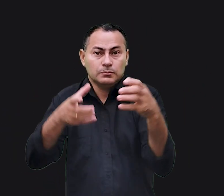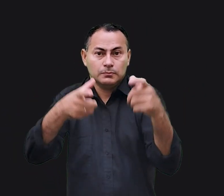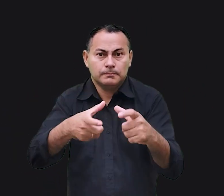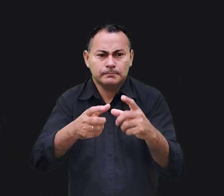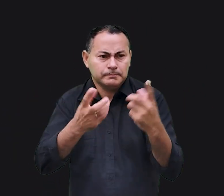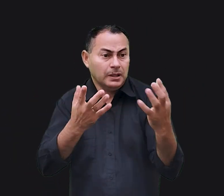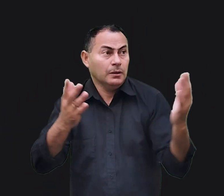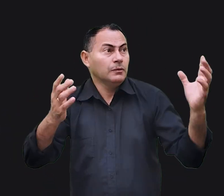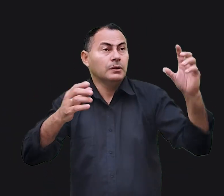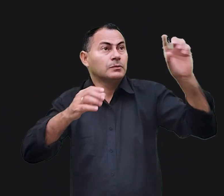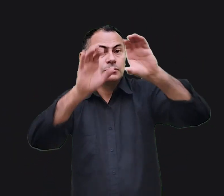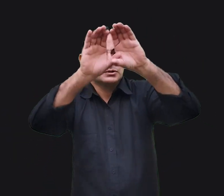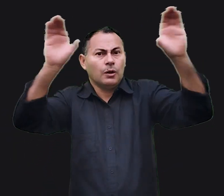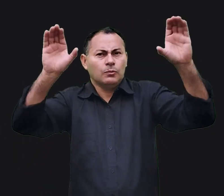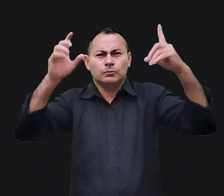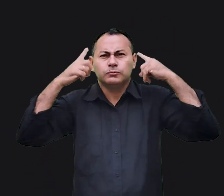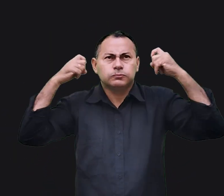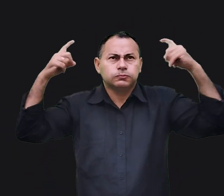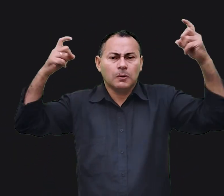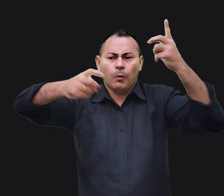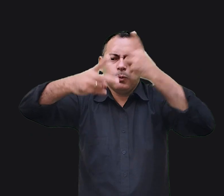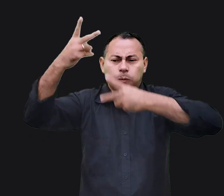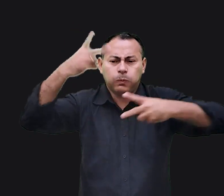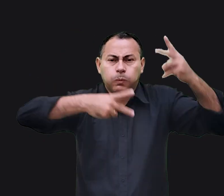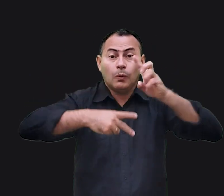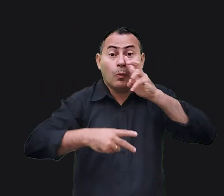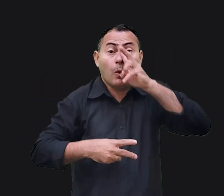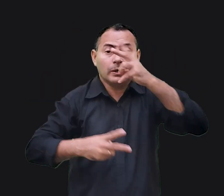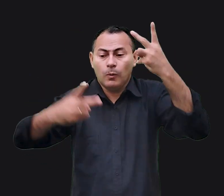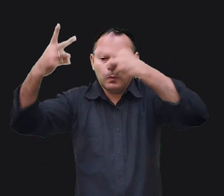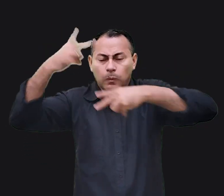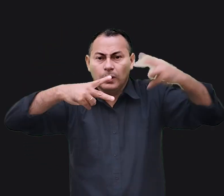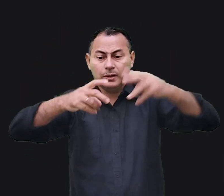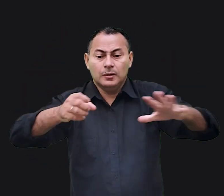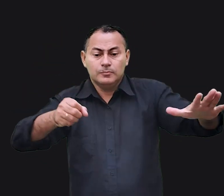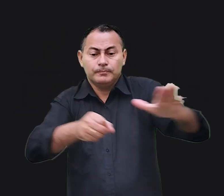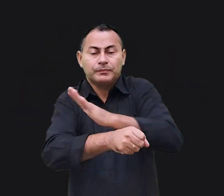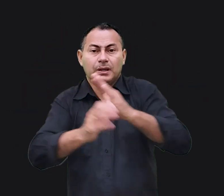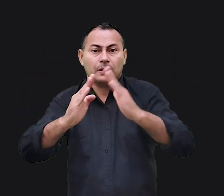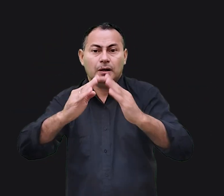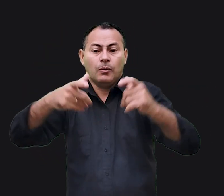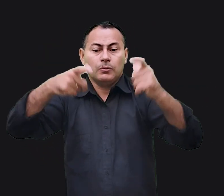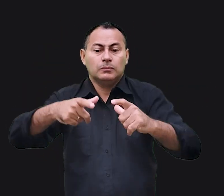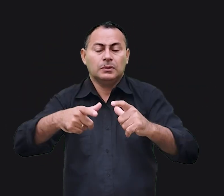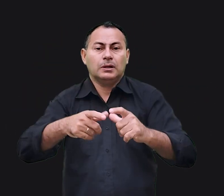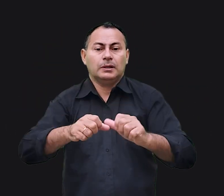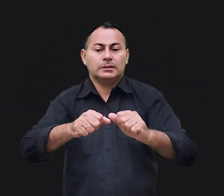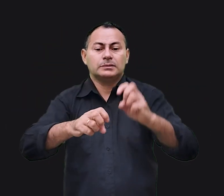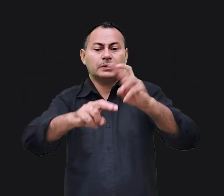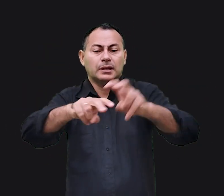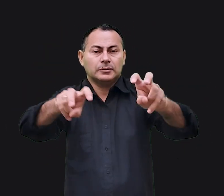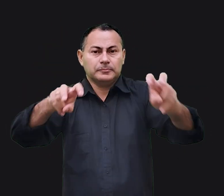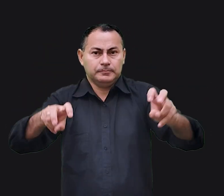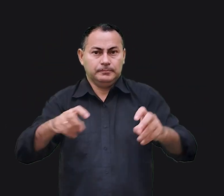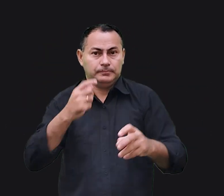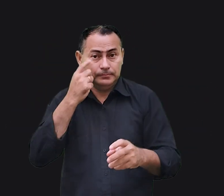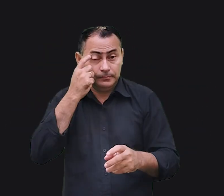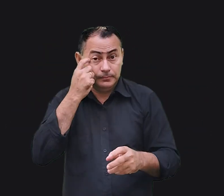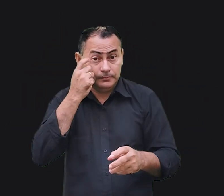De repente veio do céu um som como de um vento muito forte e encheu toda a casa na qual estavam assentados. E viram que